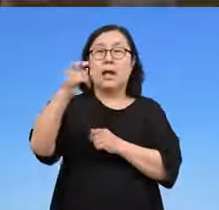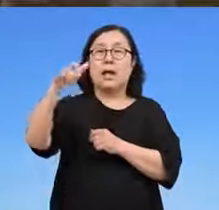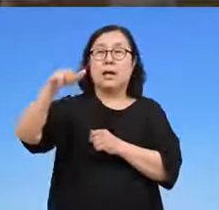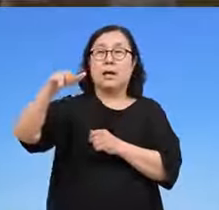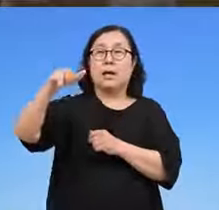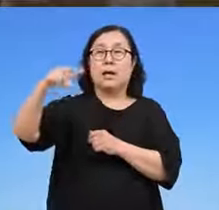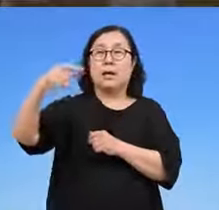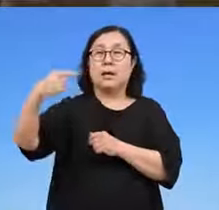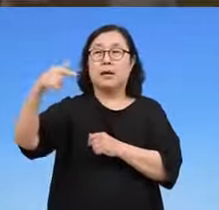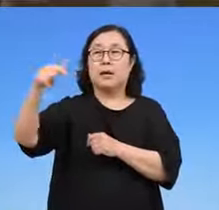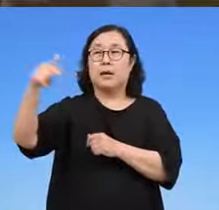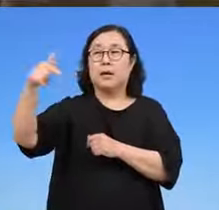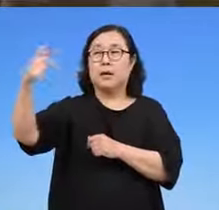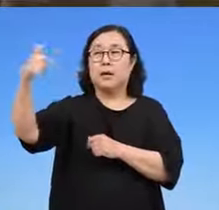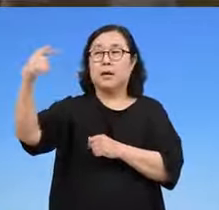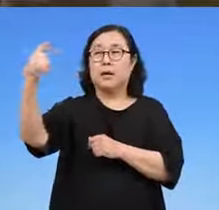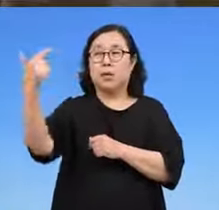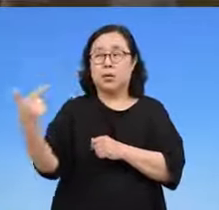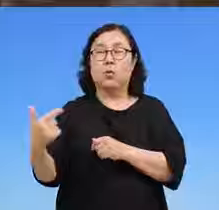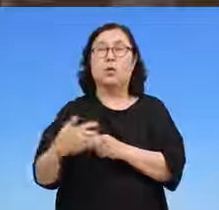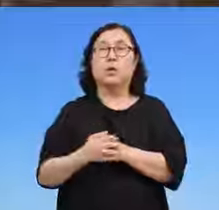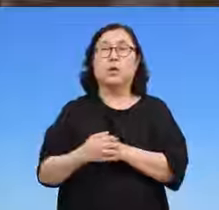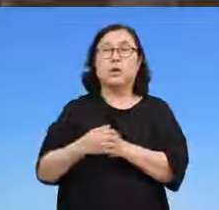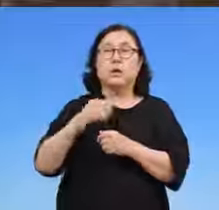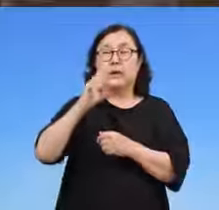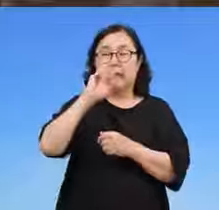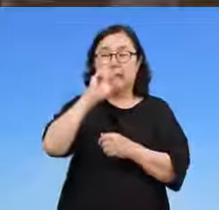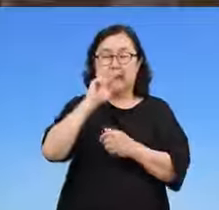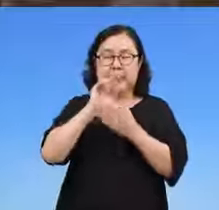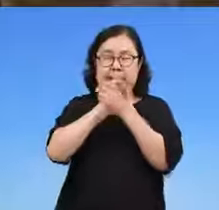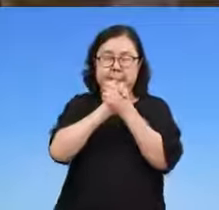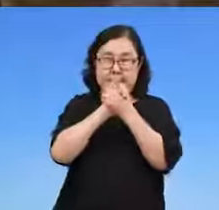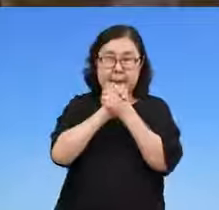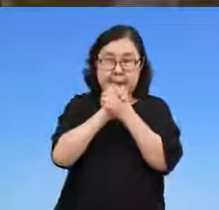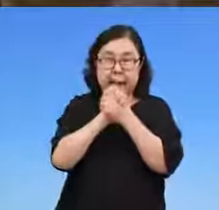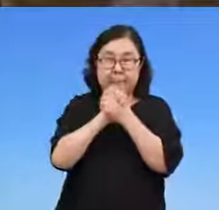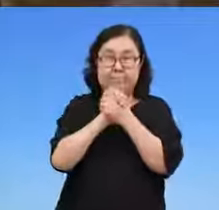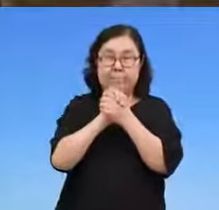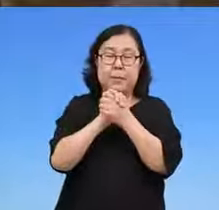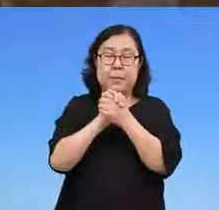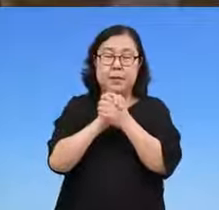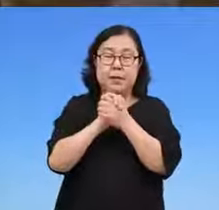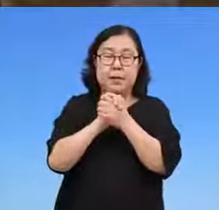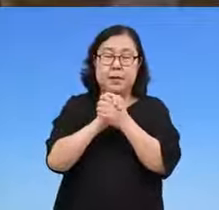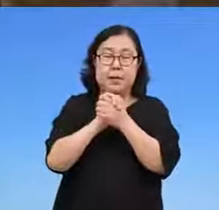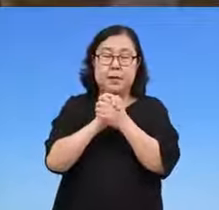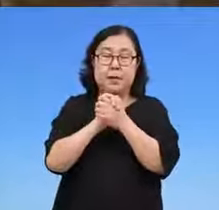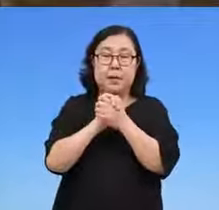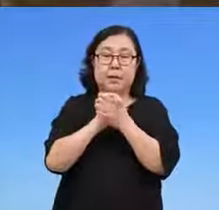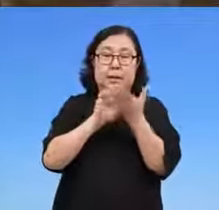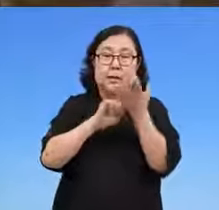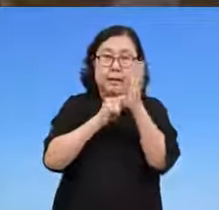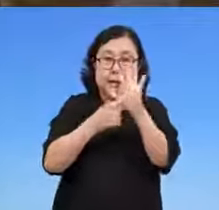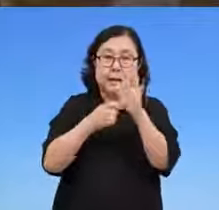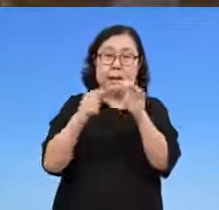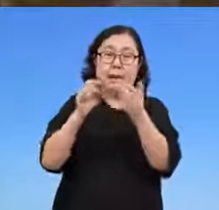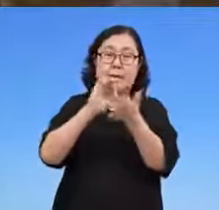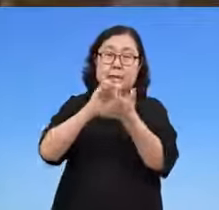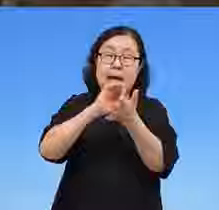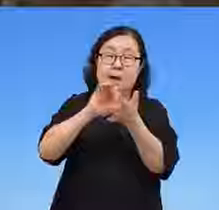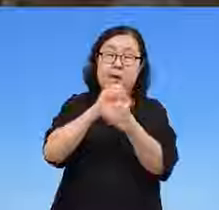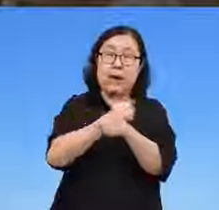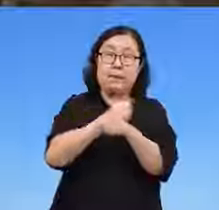테크논은 그 친밀감을 표현할 때 사용하는 그런 표현이기도 합니다. 빌레몬 1장 10절에서 그